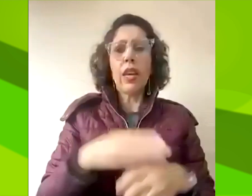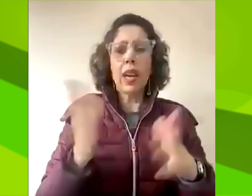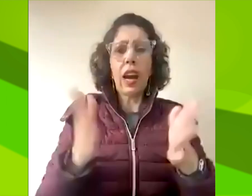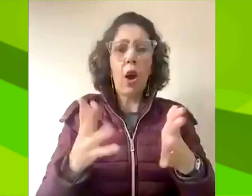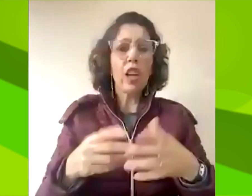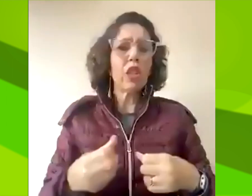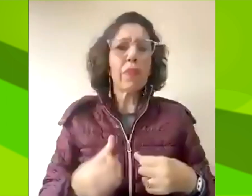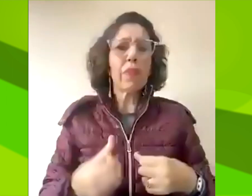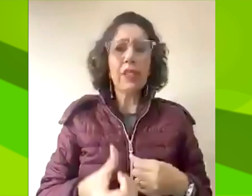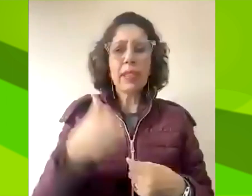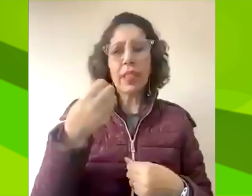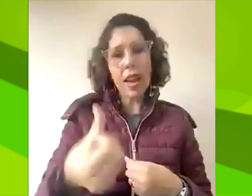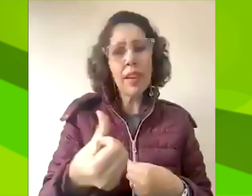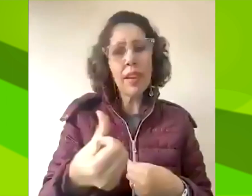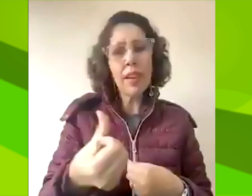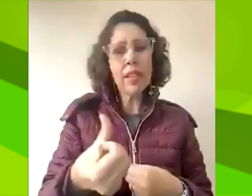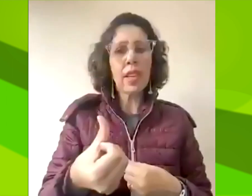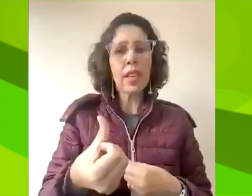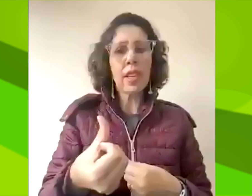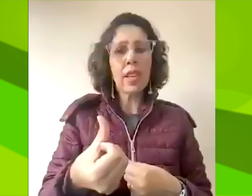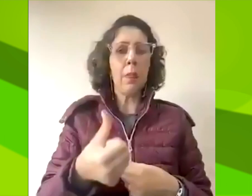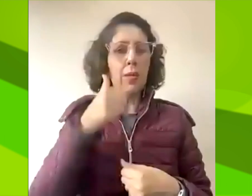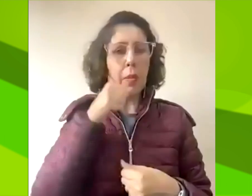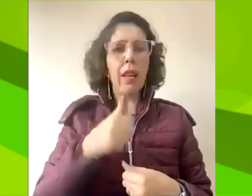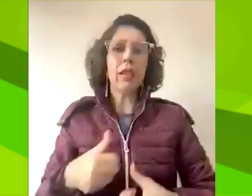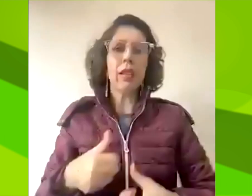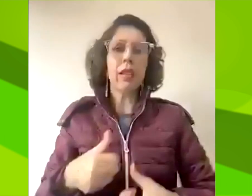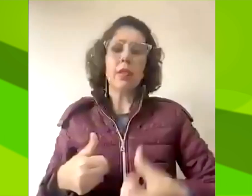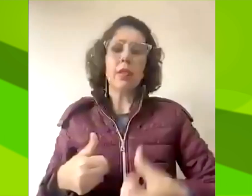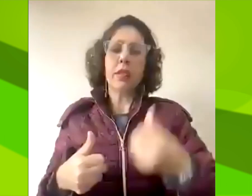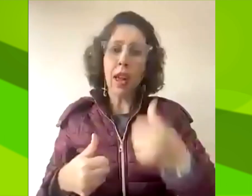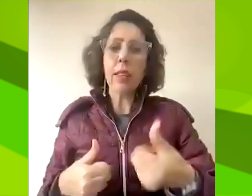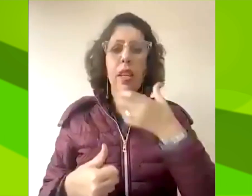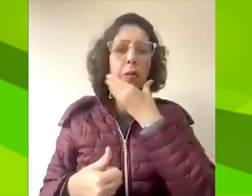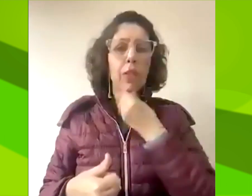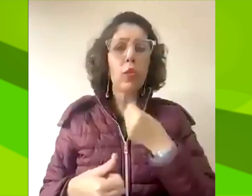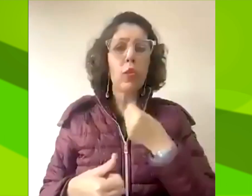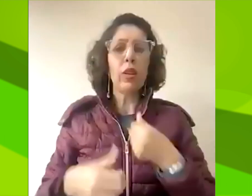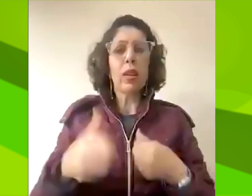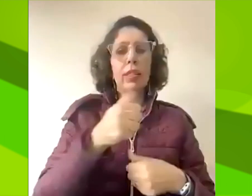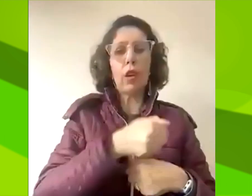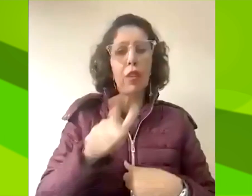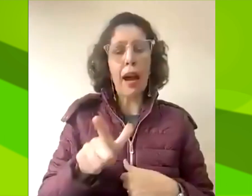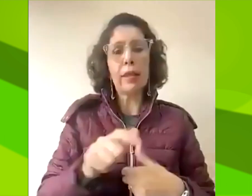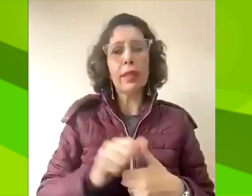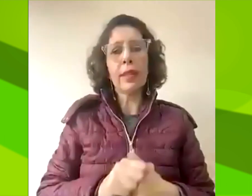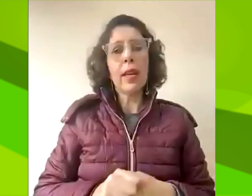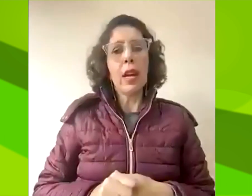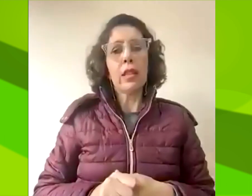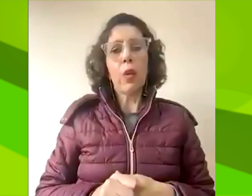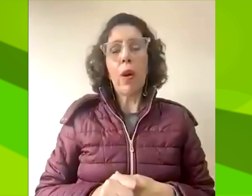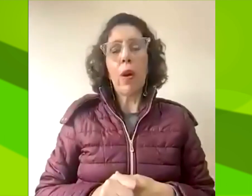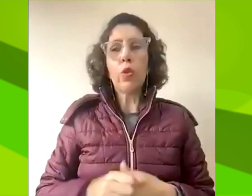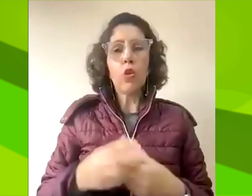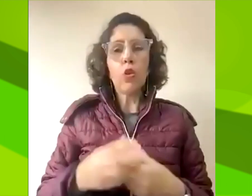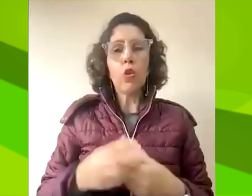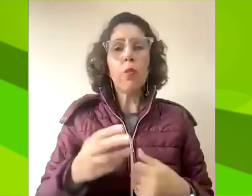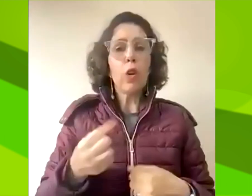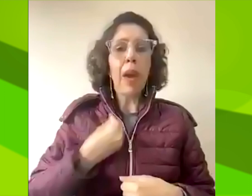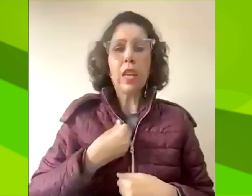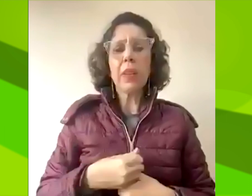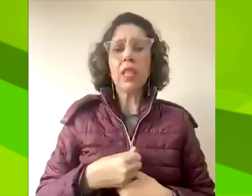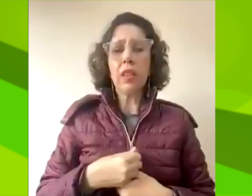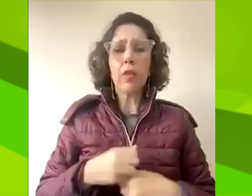E agora a gente vai ter 6 equipes femininas, 6 equipes masculinas em Alvorada. Então, é um número